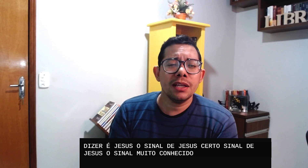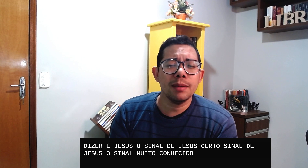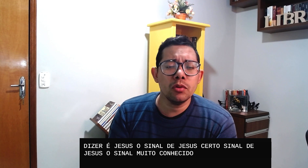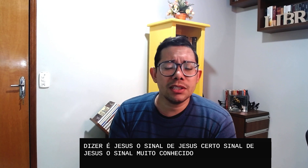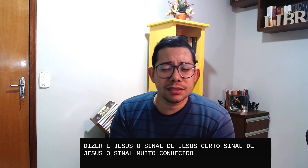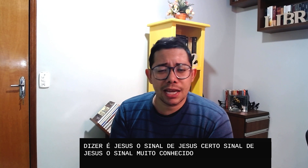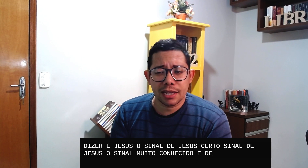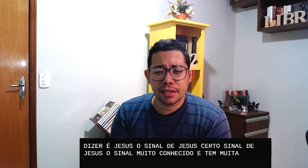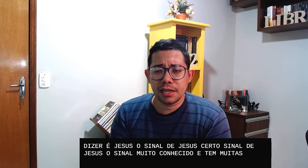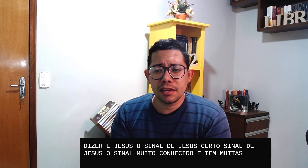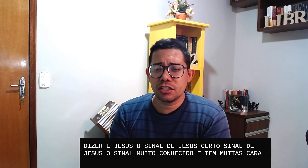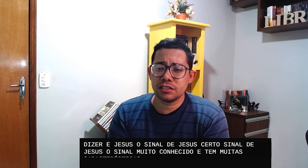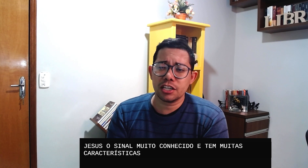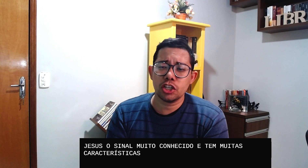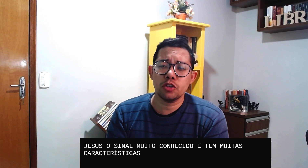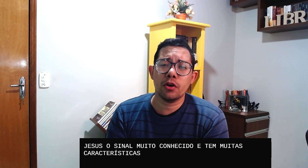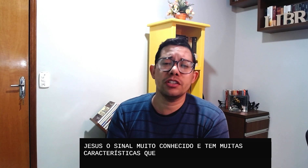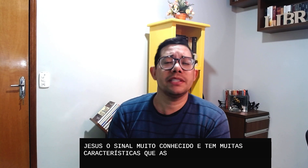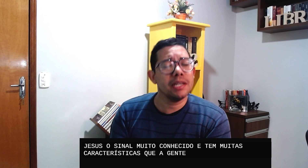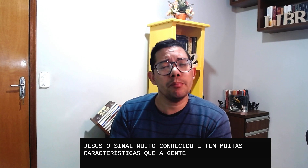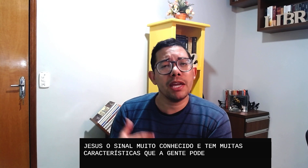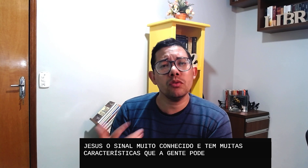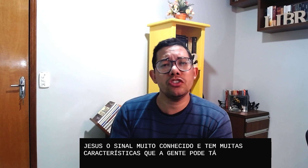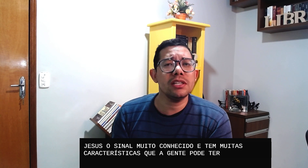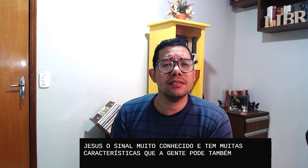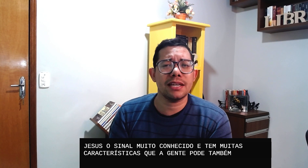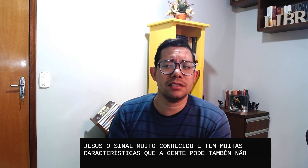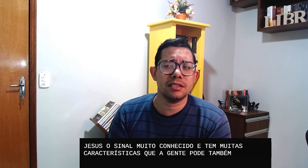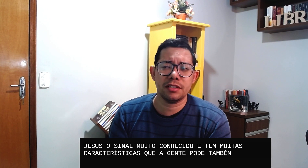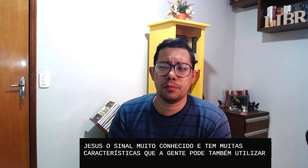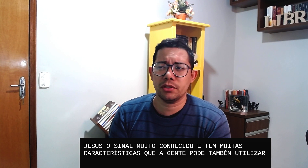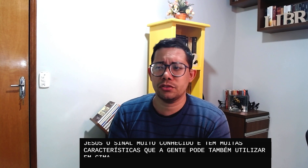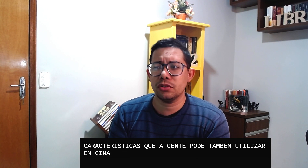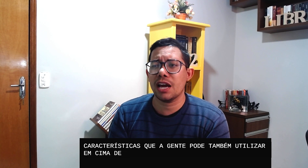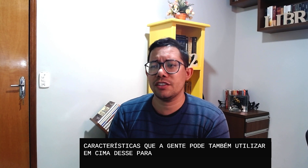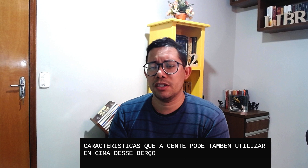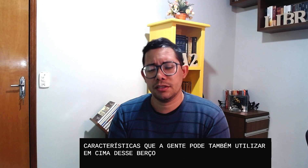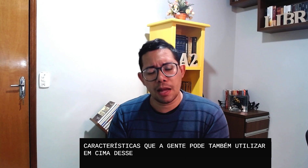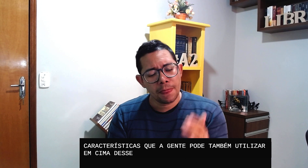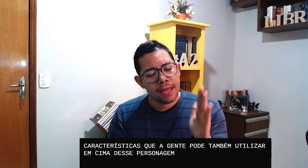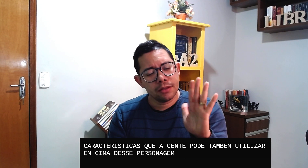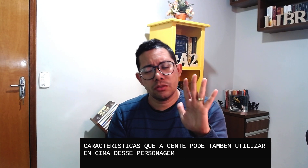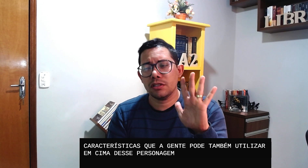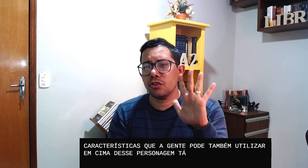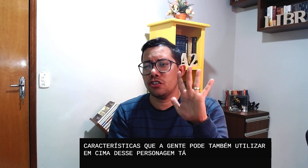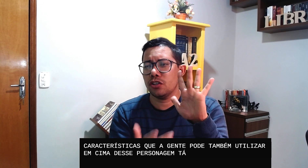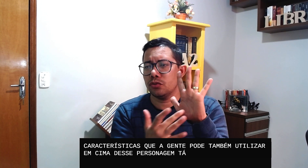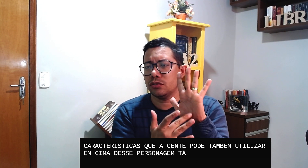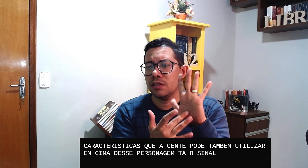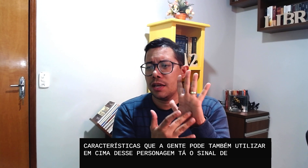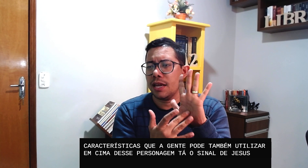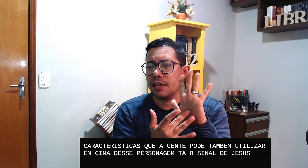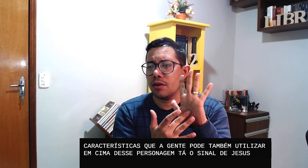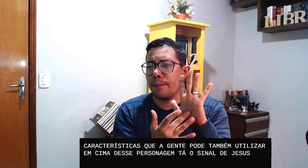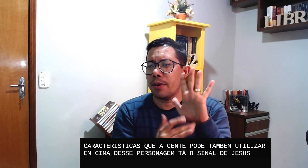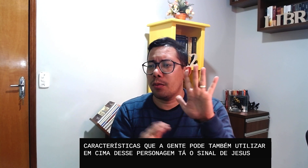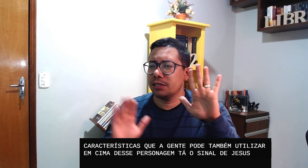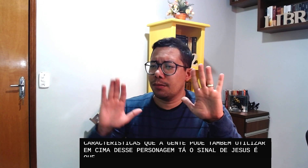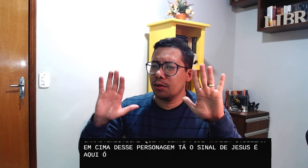tem muitas características que a gente pode também utilizar em cima desse personagem, tá? Então, o sinal de Jesus é aqui, ó, a palma da mão